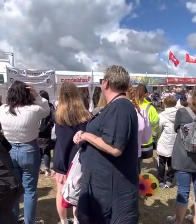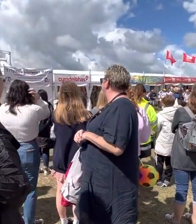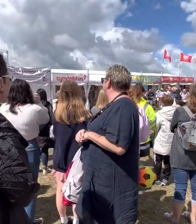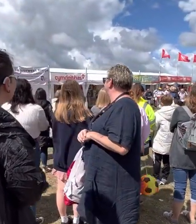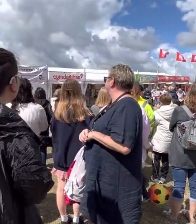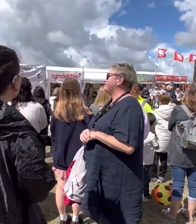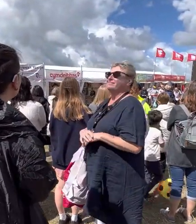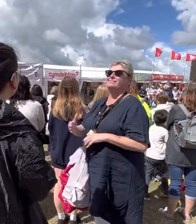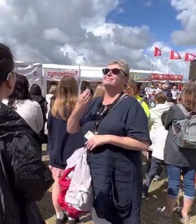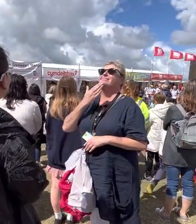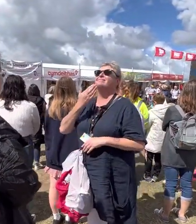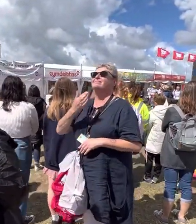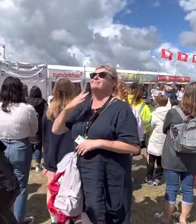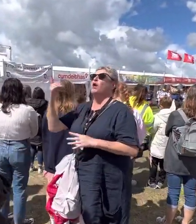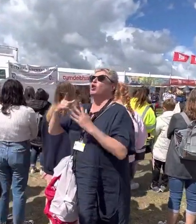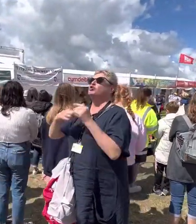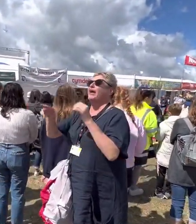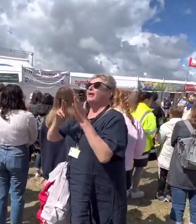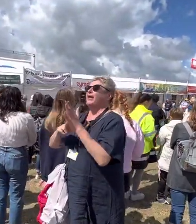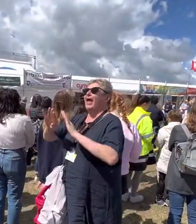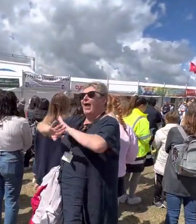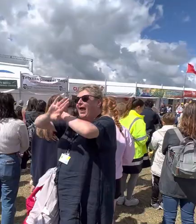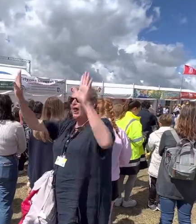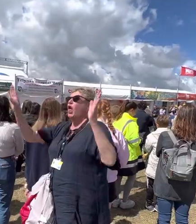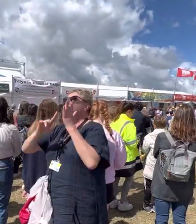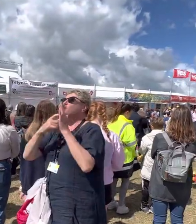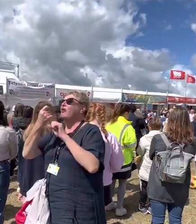Diolch yn fawr, Helo, Tregaron!